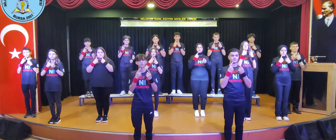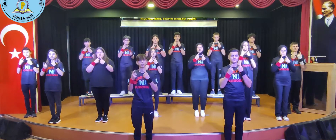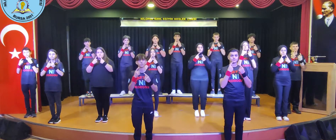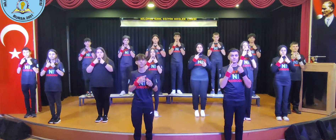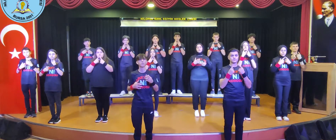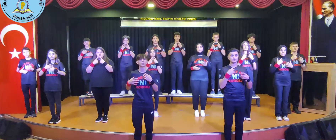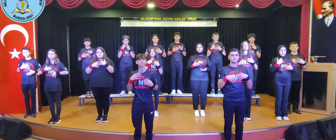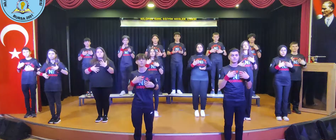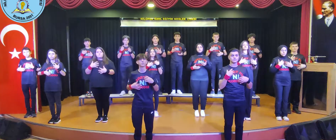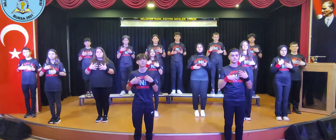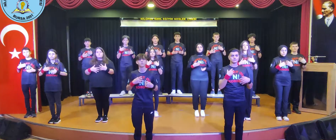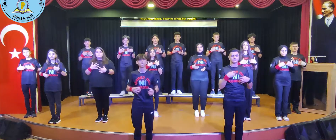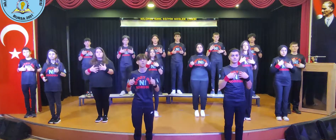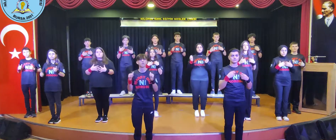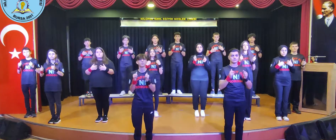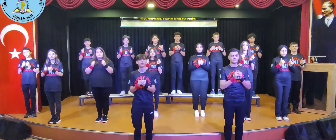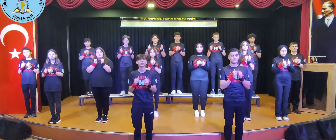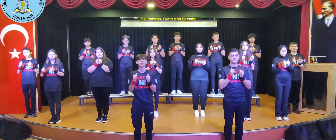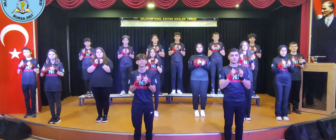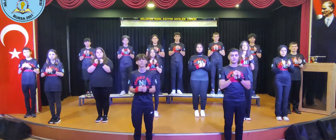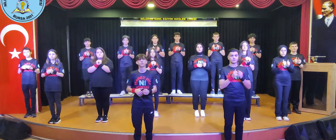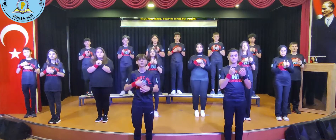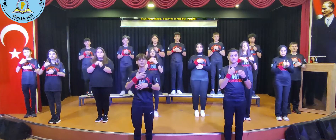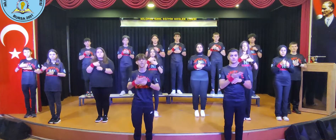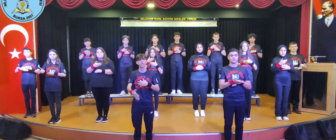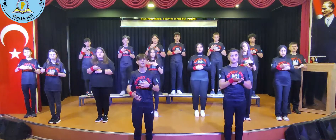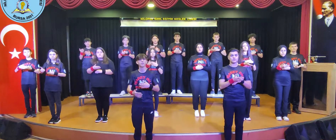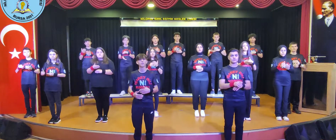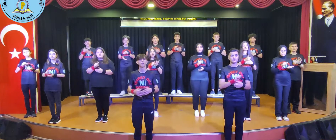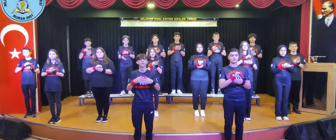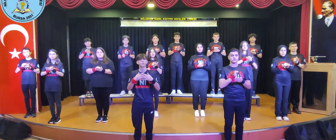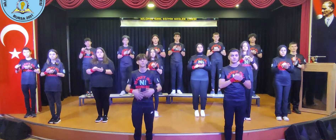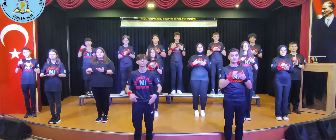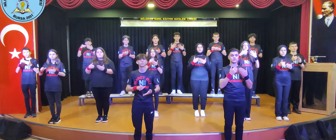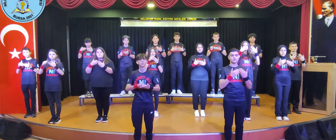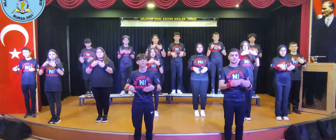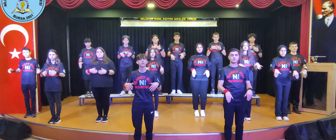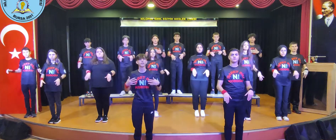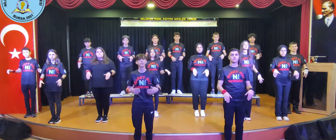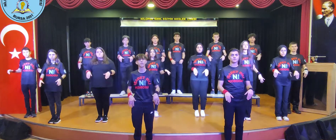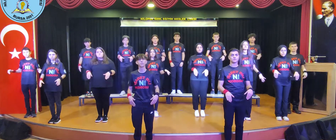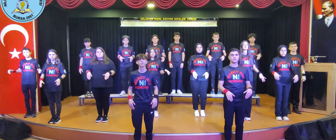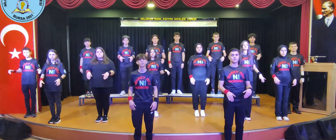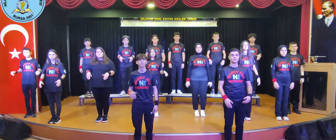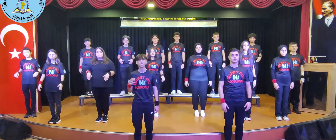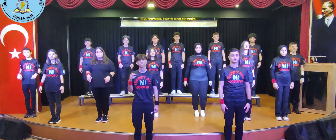söyleyelim neşeyle Birlikte aşalım tüm engelleri